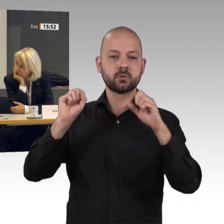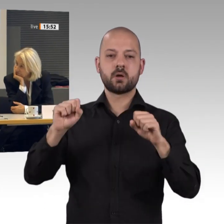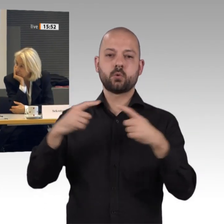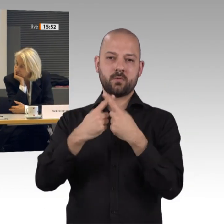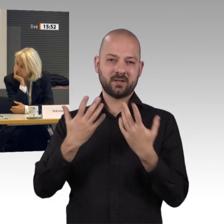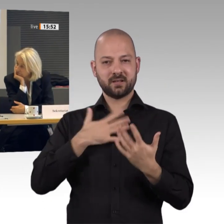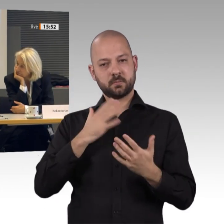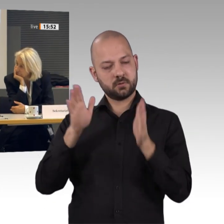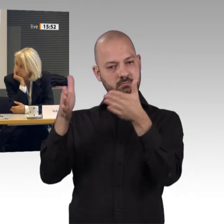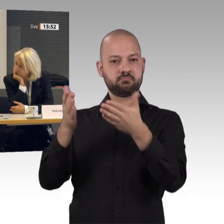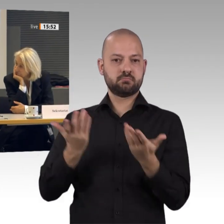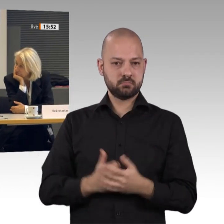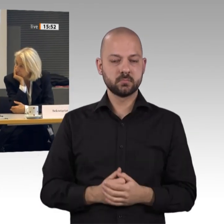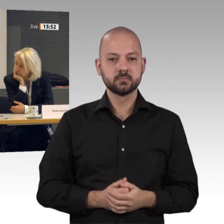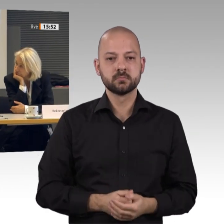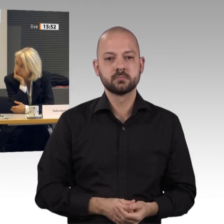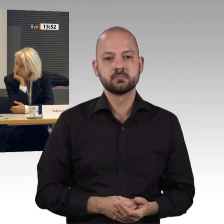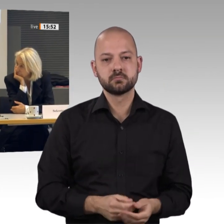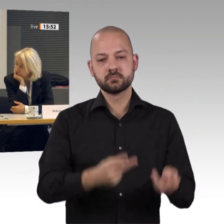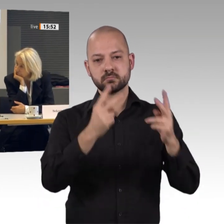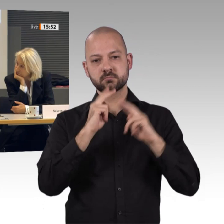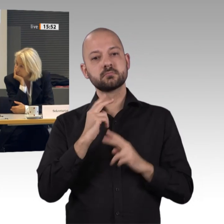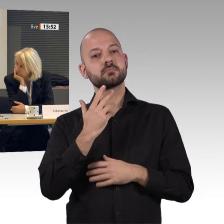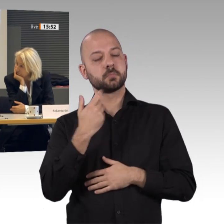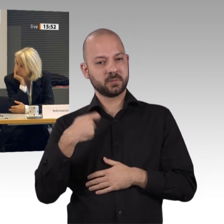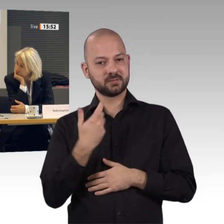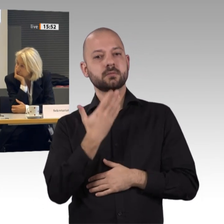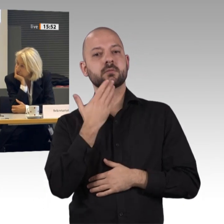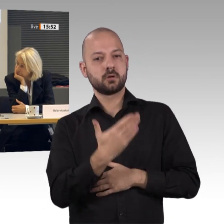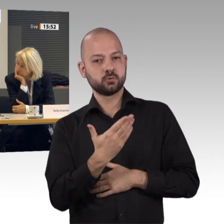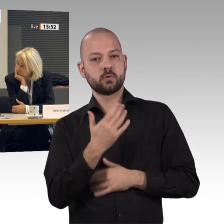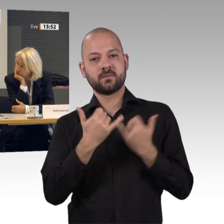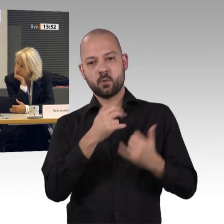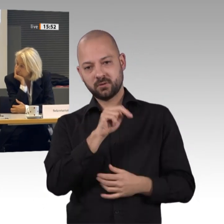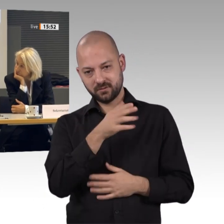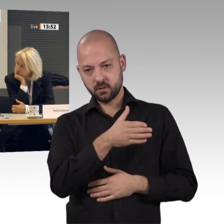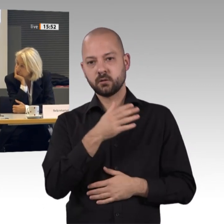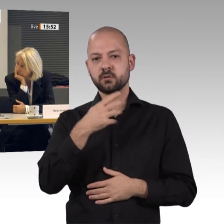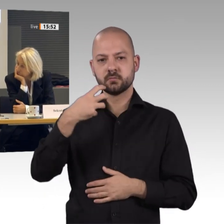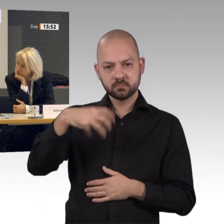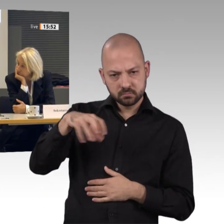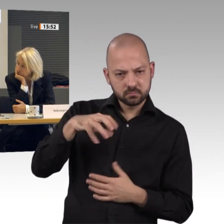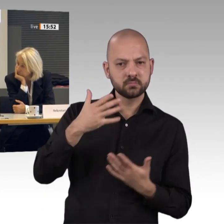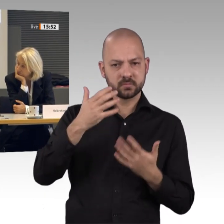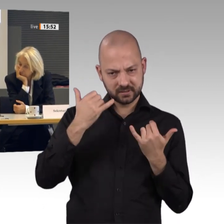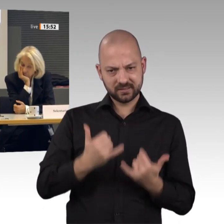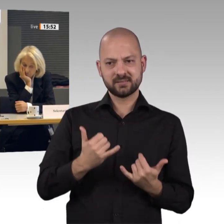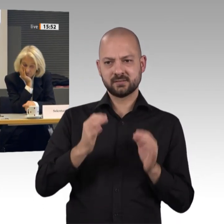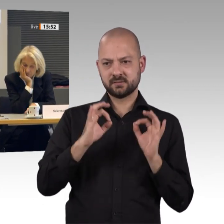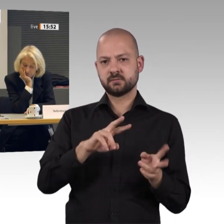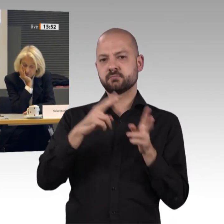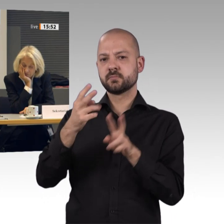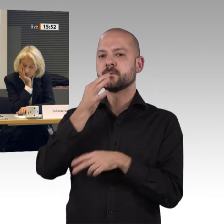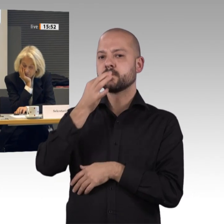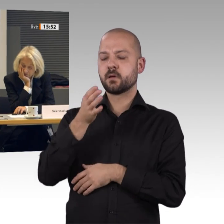Ja, schönen guten Tag. Meine erste Frage an den Sozialverband. Frau Versbohl, wie sieht